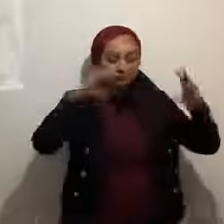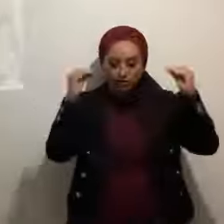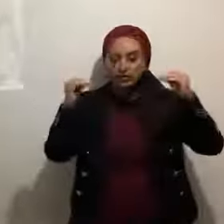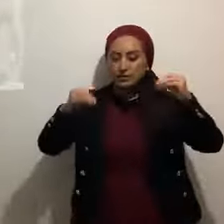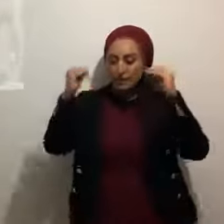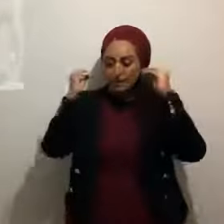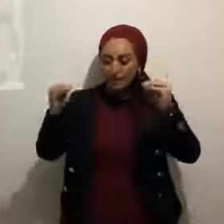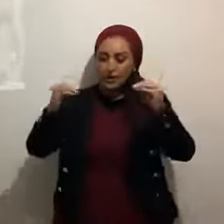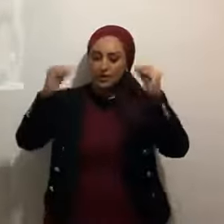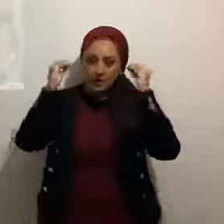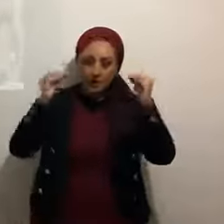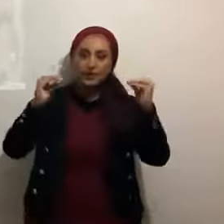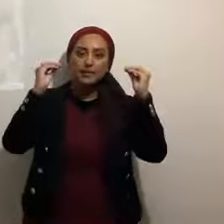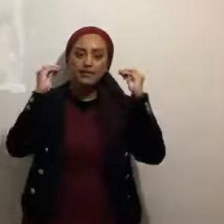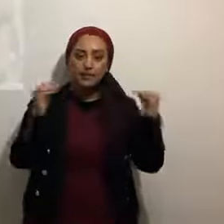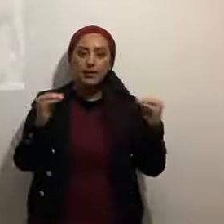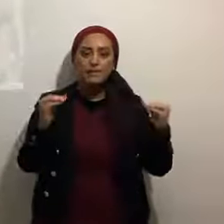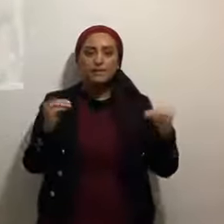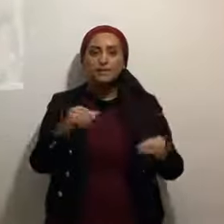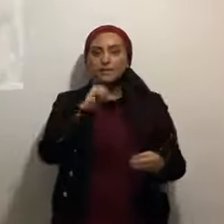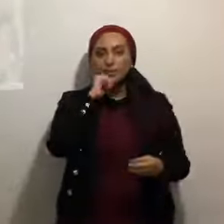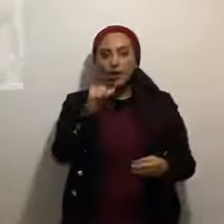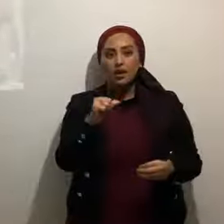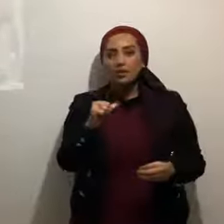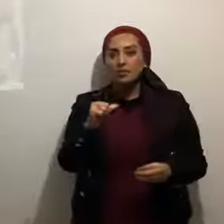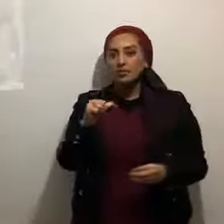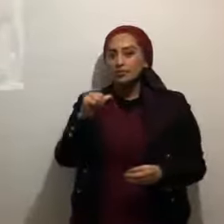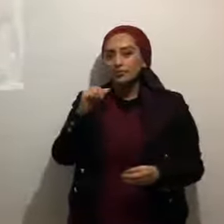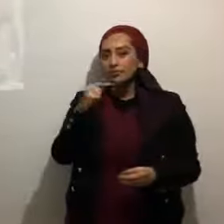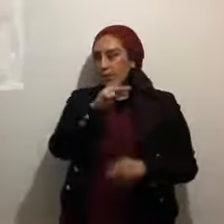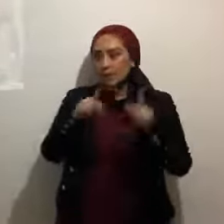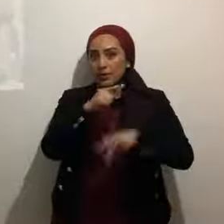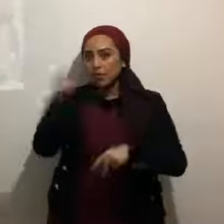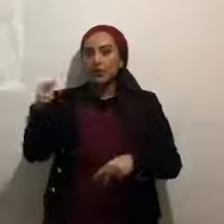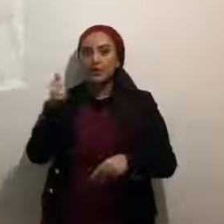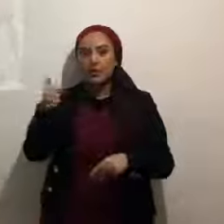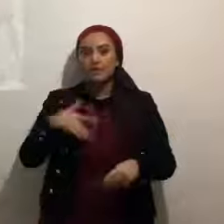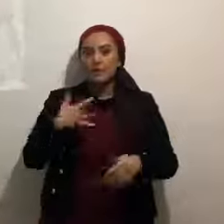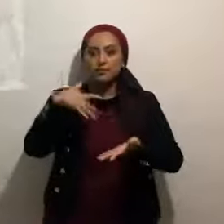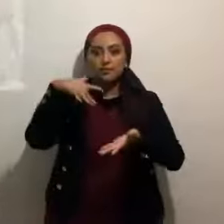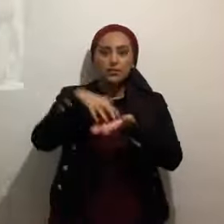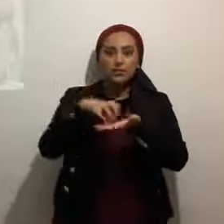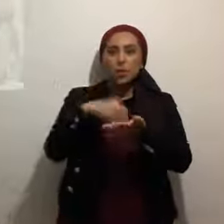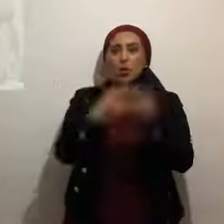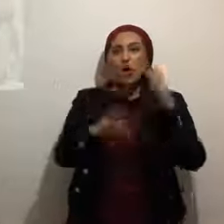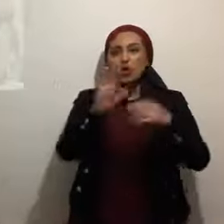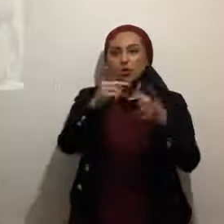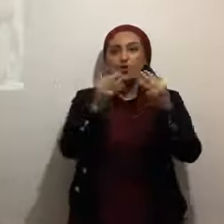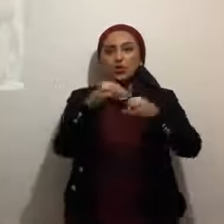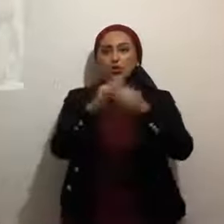y ministrando. No es por falta de palabra. La gente se debilita. ¿Qué estás haciendo en tu casa?